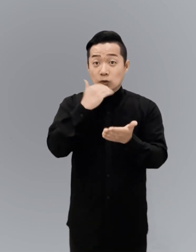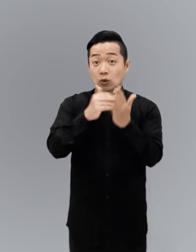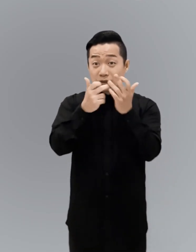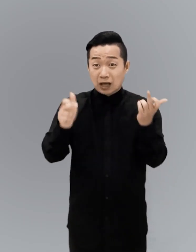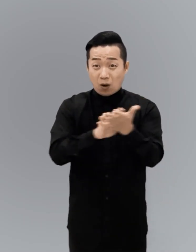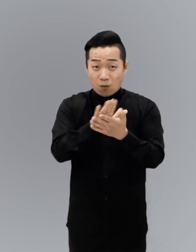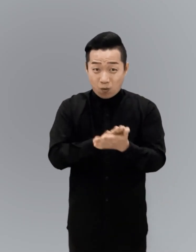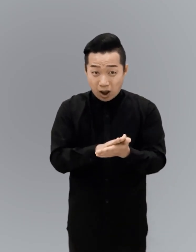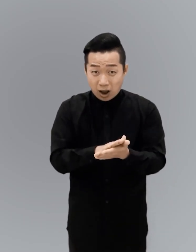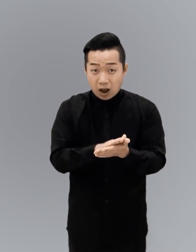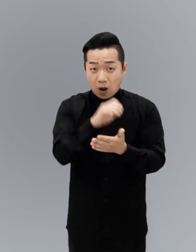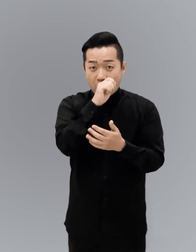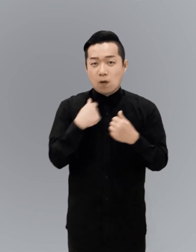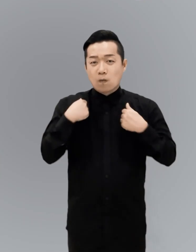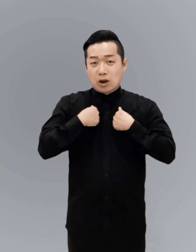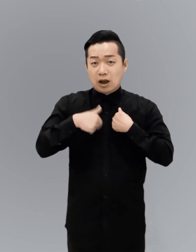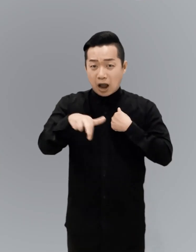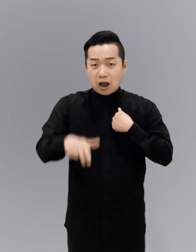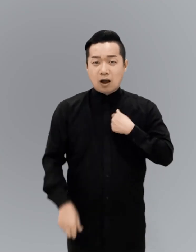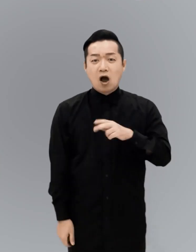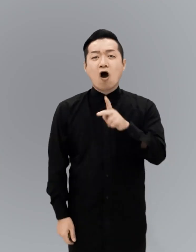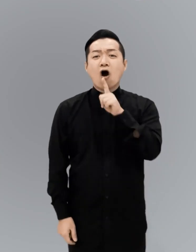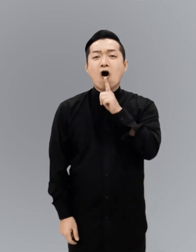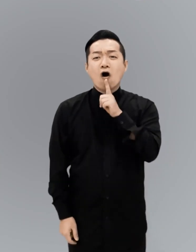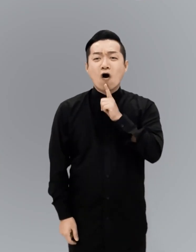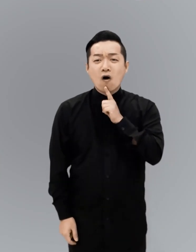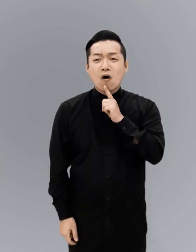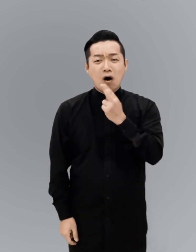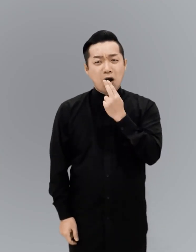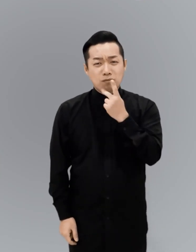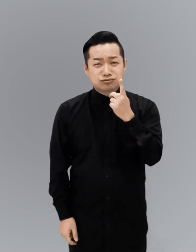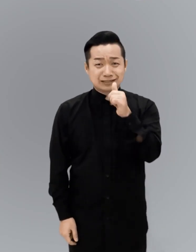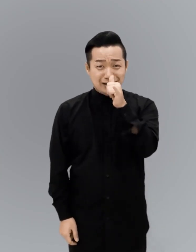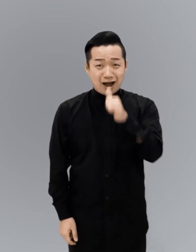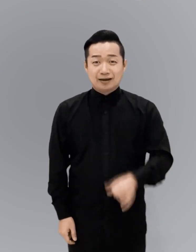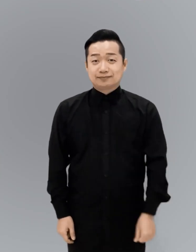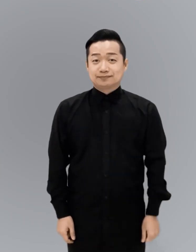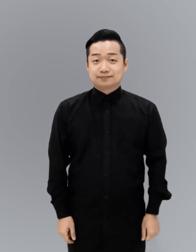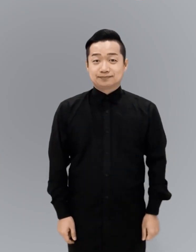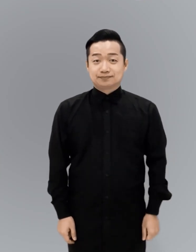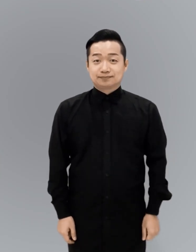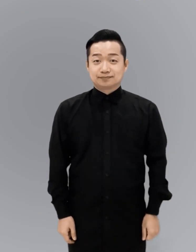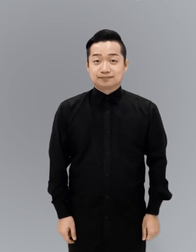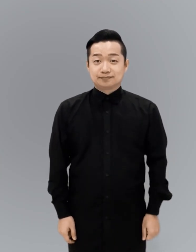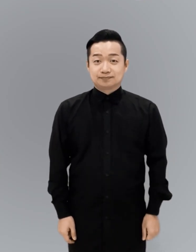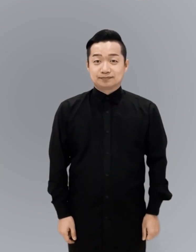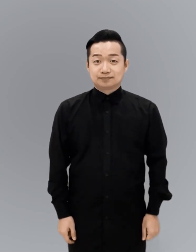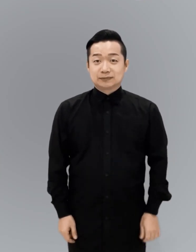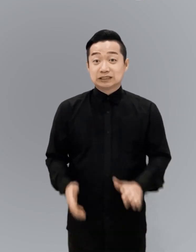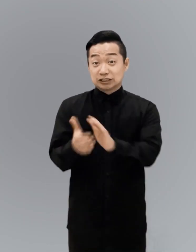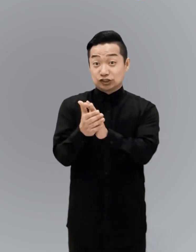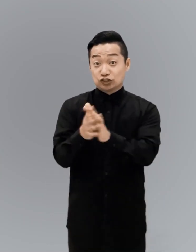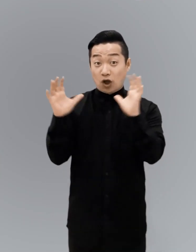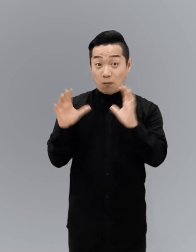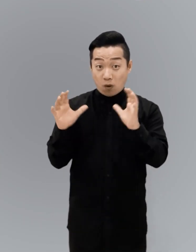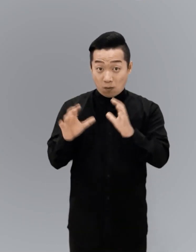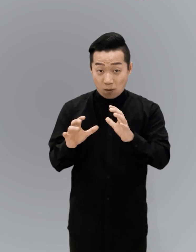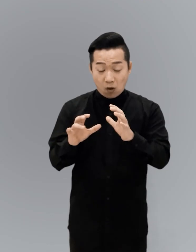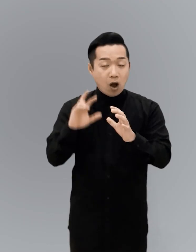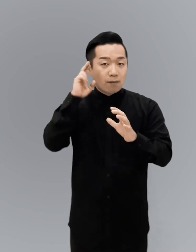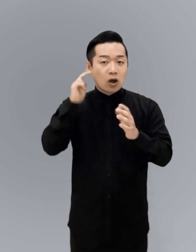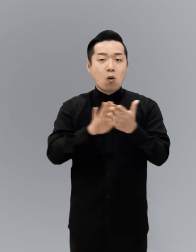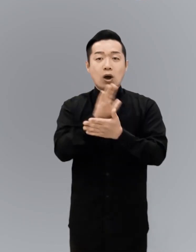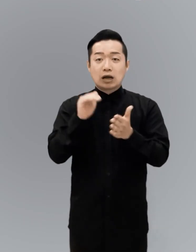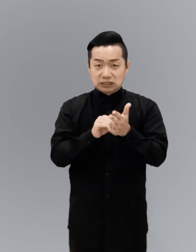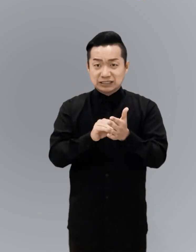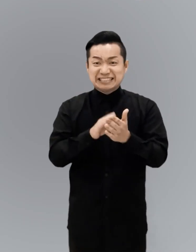돌산에서 하도 놀아서 되게 좋은 옷을 항상 입고 가서 엉덩이가 빵꾸 나기도 하고, 그리고 그 아이들을 모아서